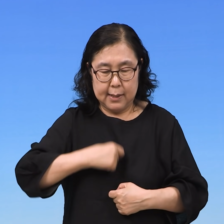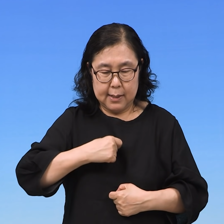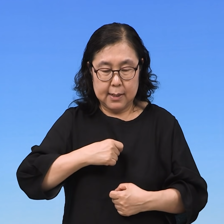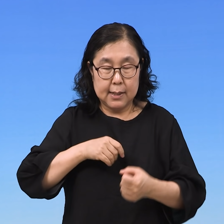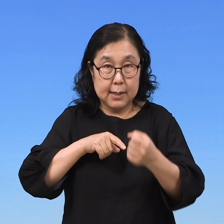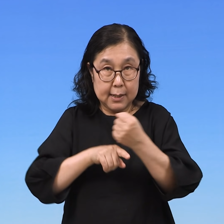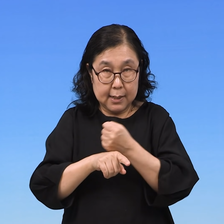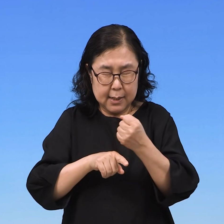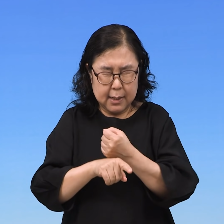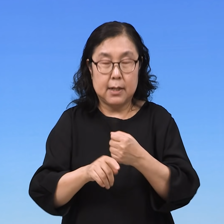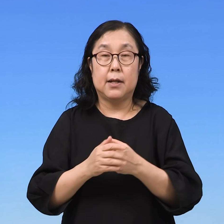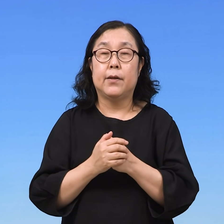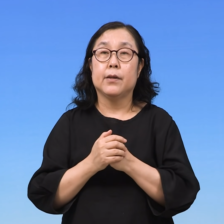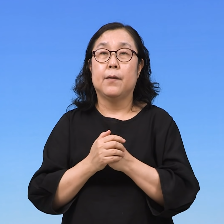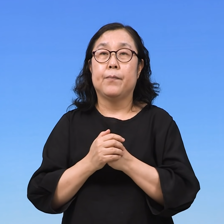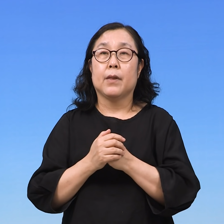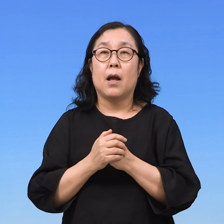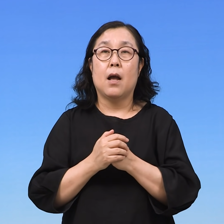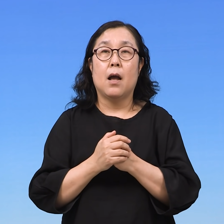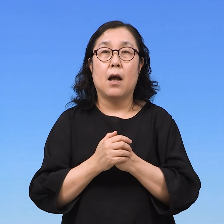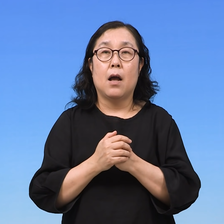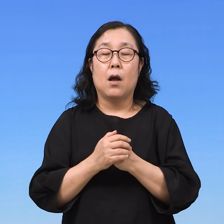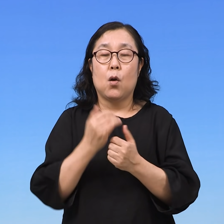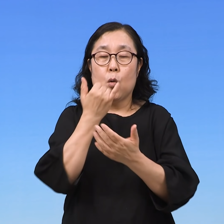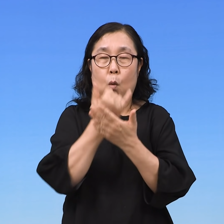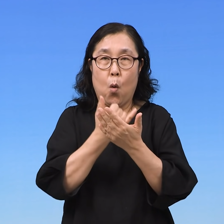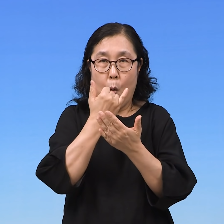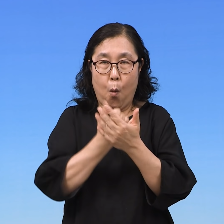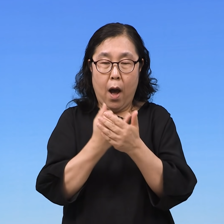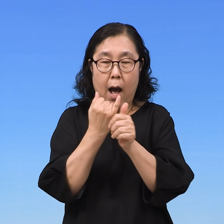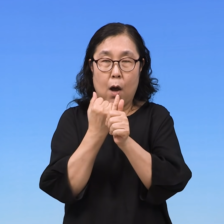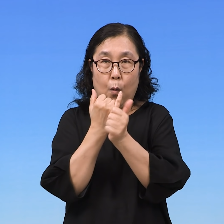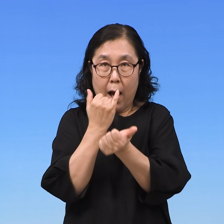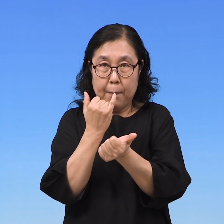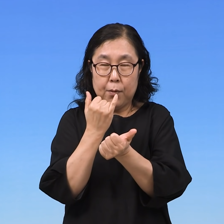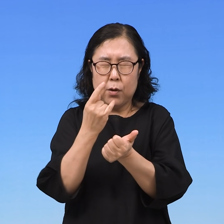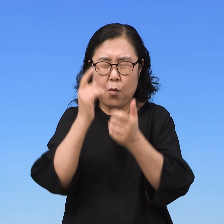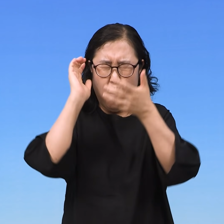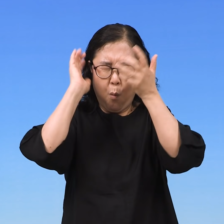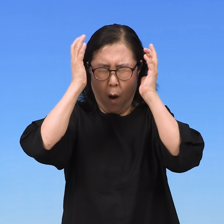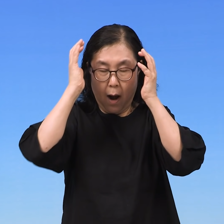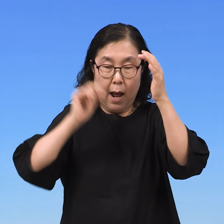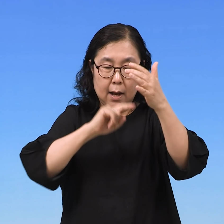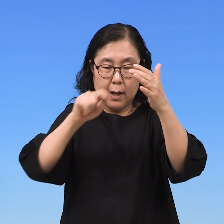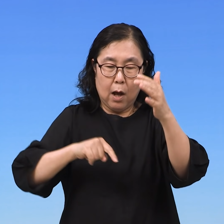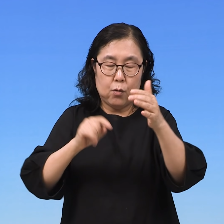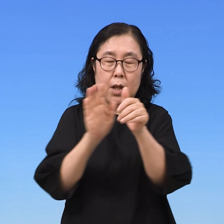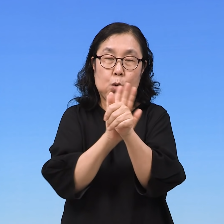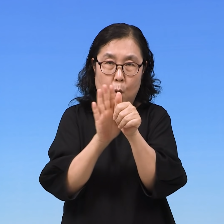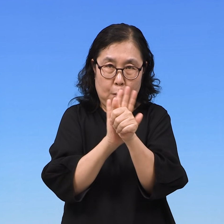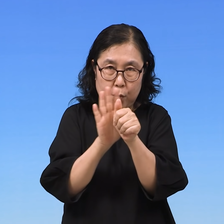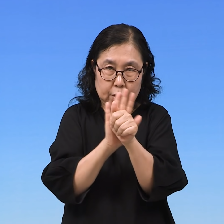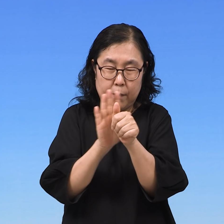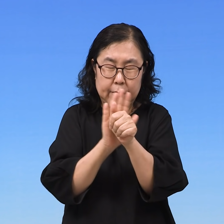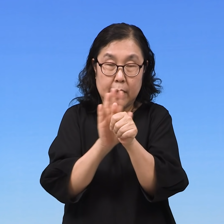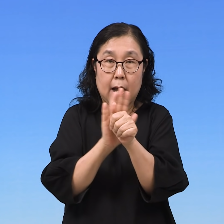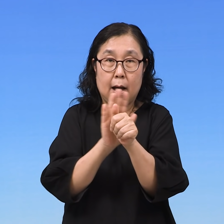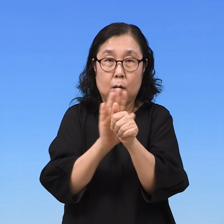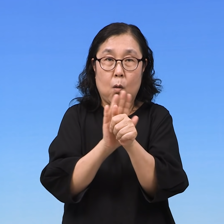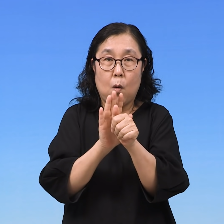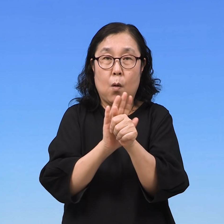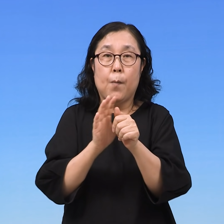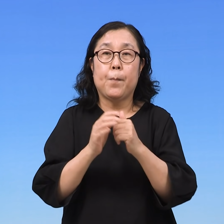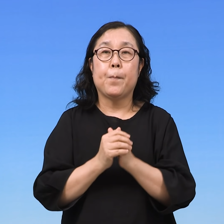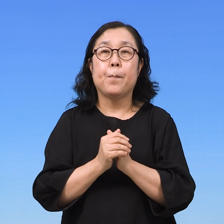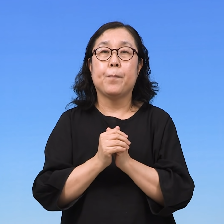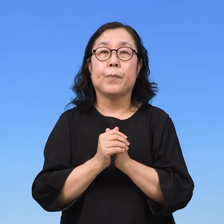앞에서 정결하고 더러움이 없는 경건은 곧 고아와 과부를 그 환난 중에 돌보고